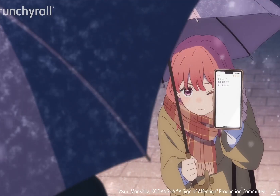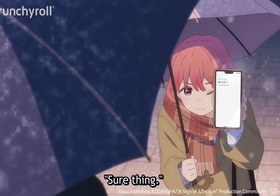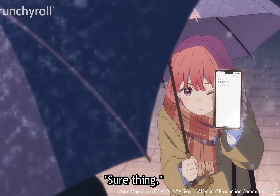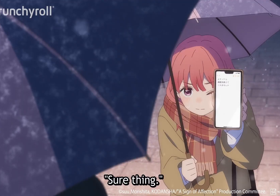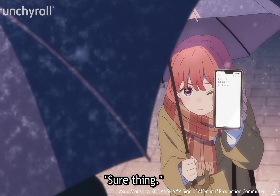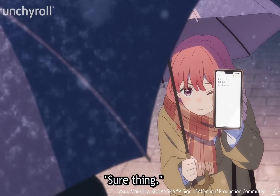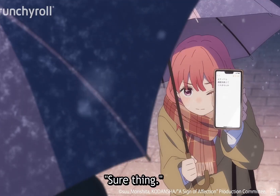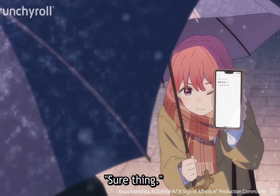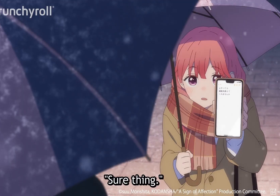いいよって。